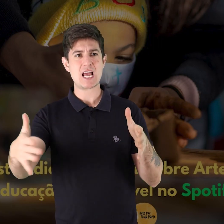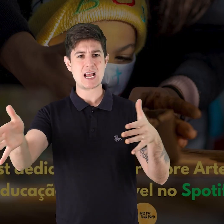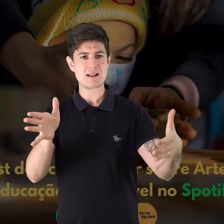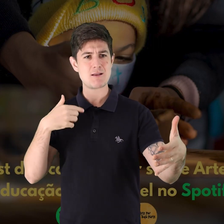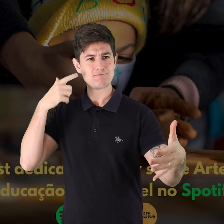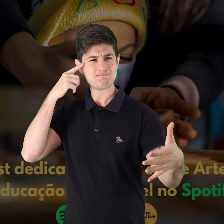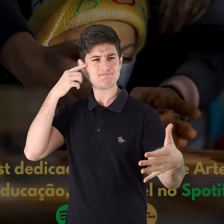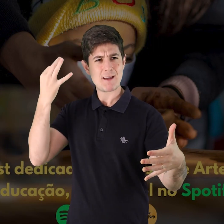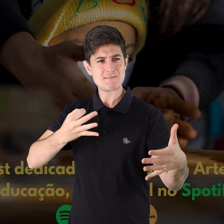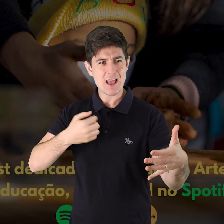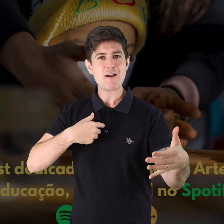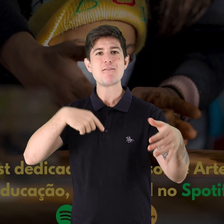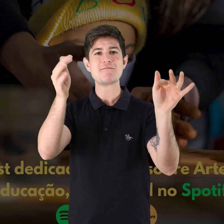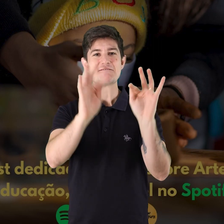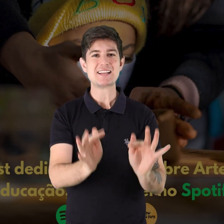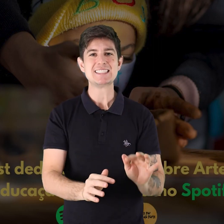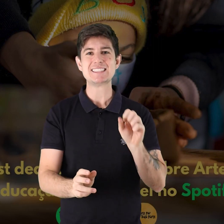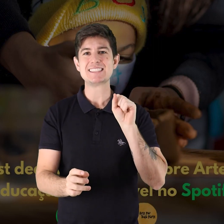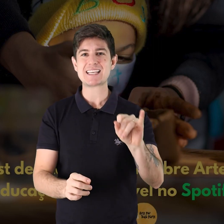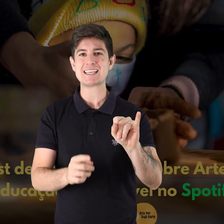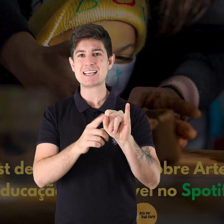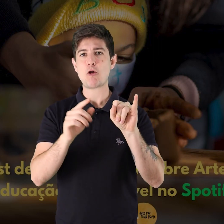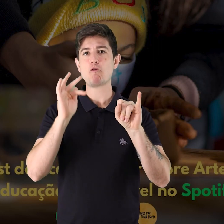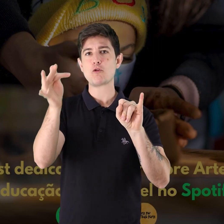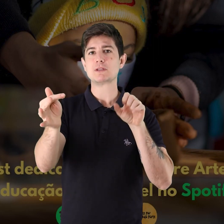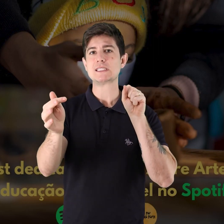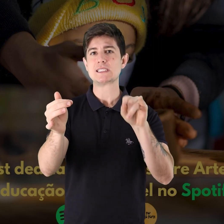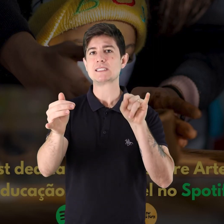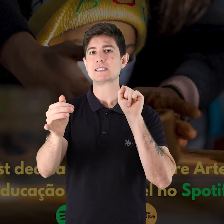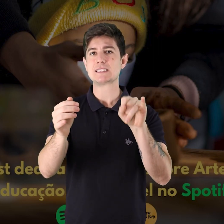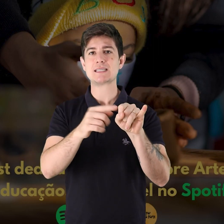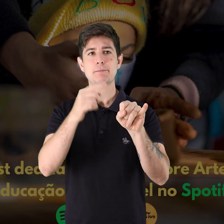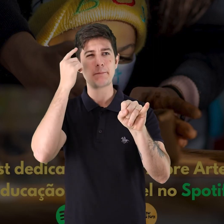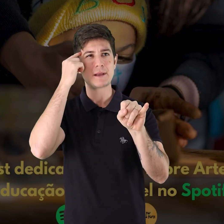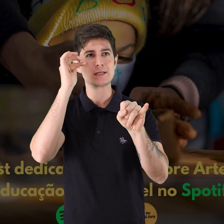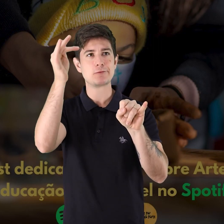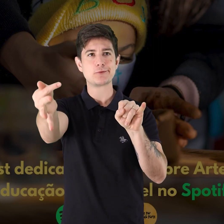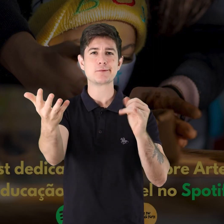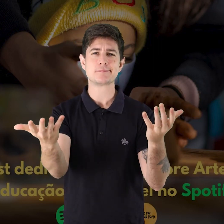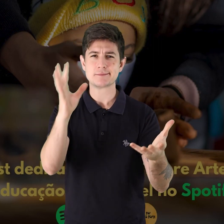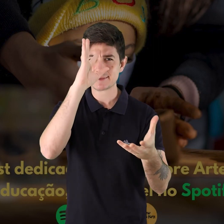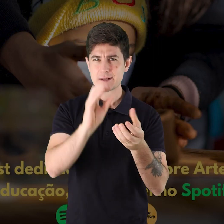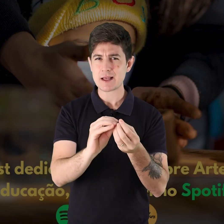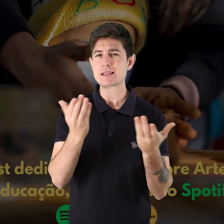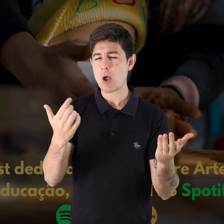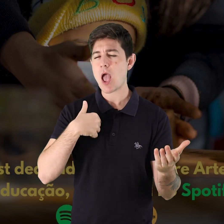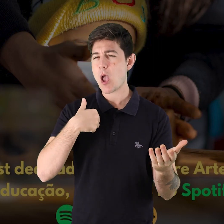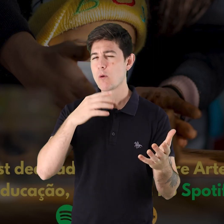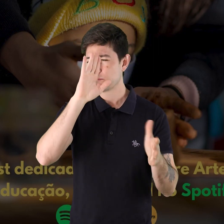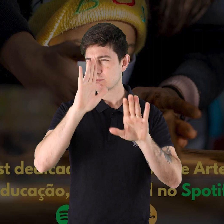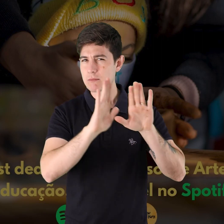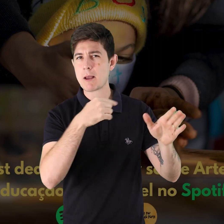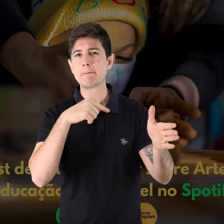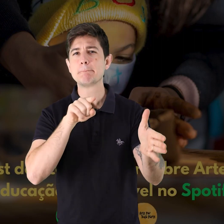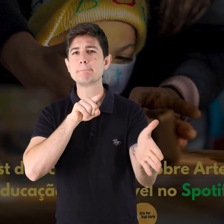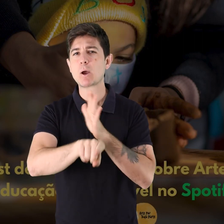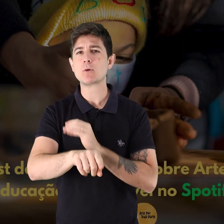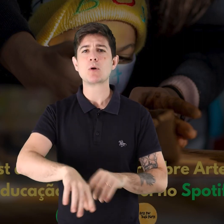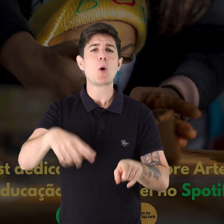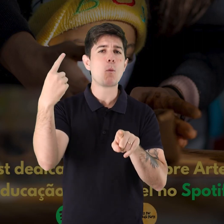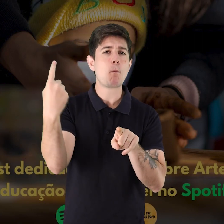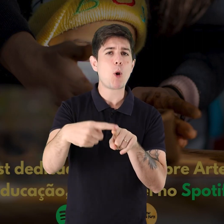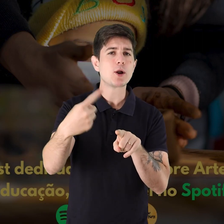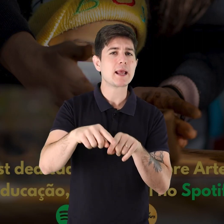aquela casa, né, no formato que eu imagino, eu vou ser feliz. Então, por que pessoas que têm, né, poder